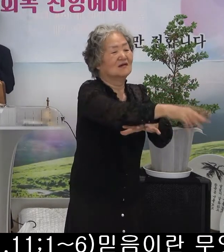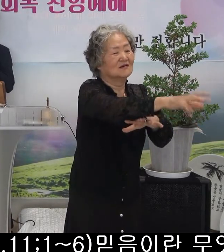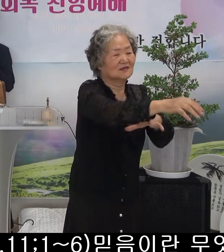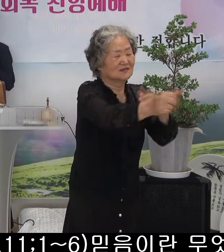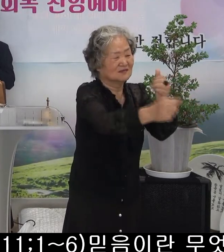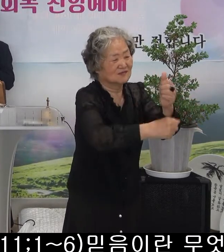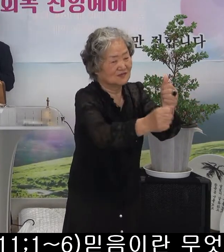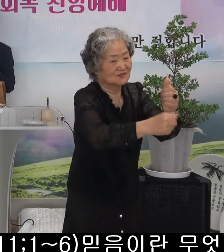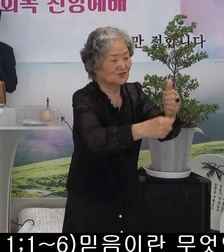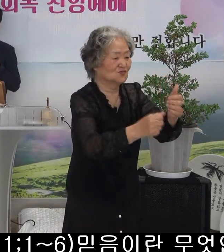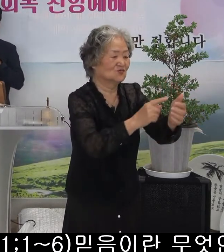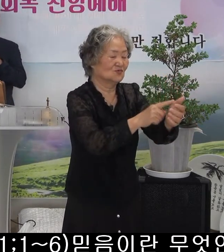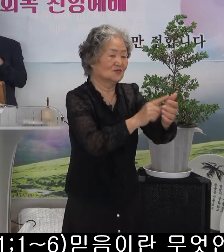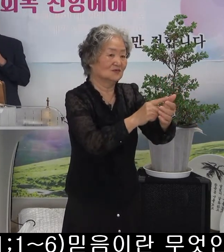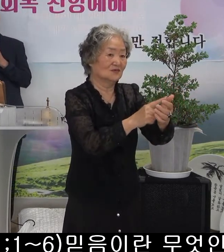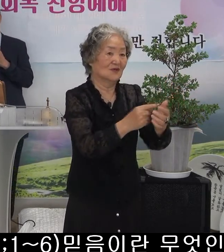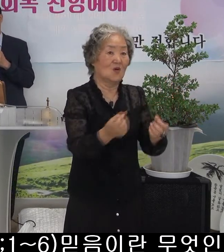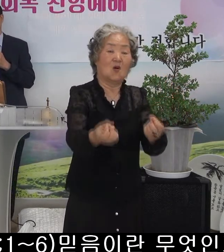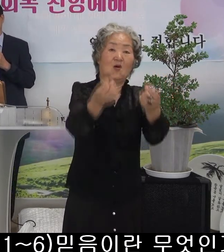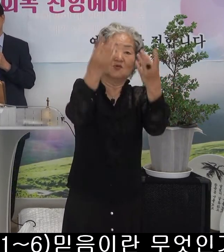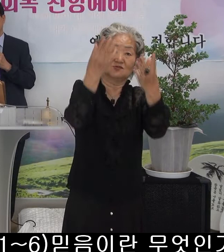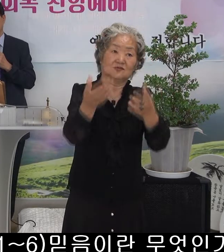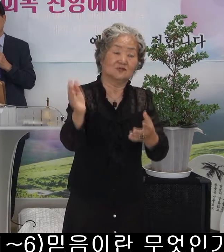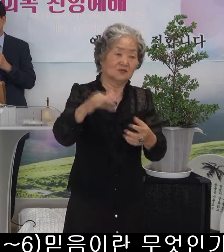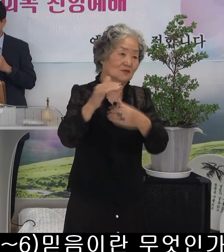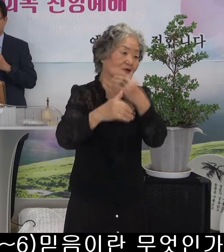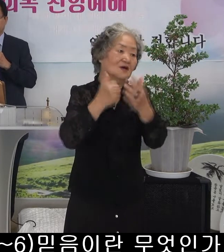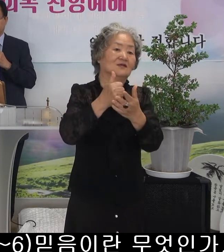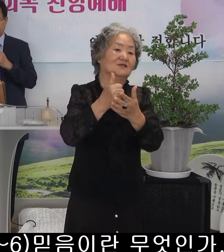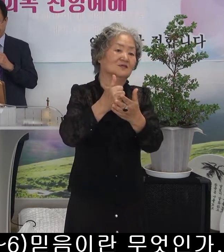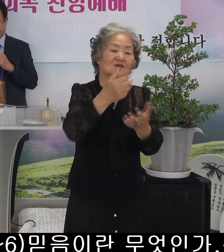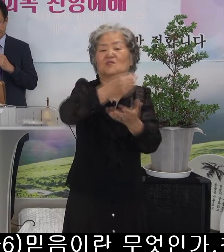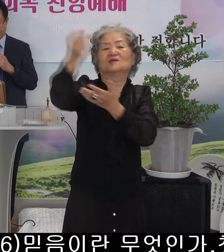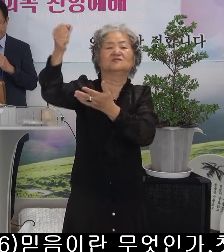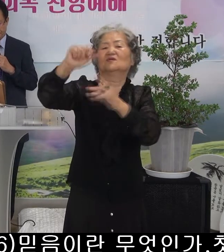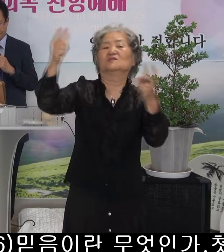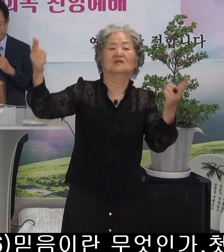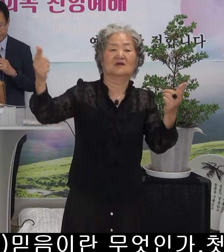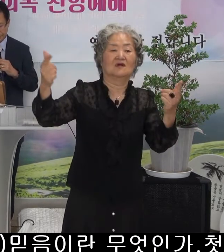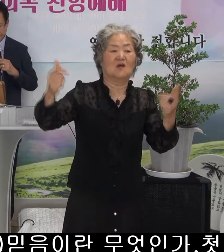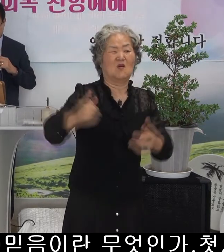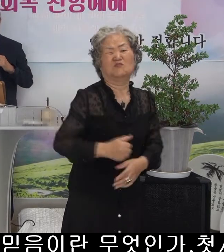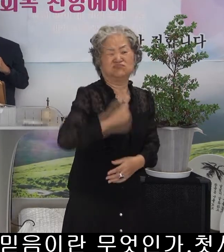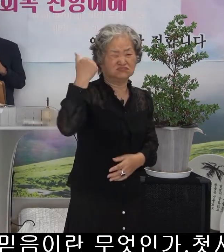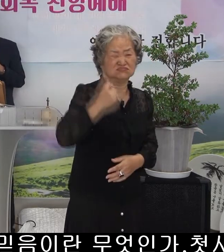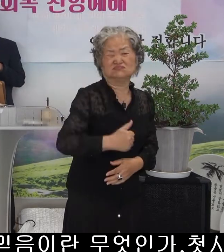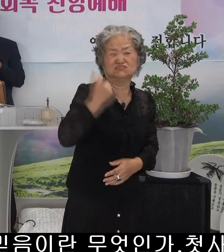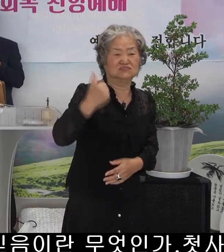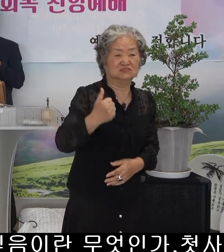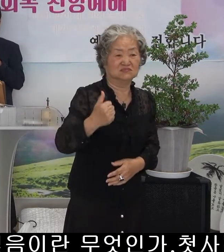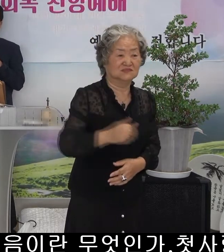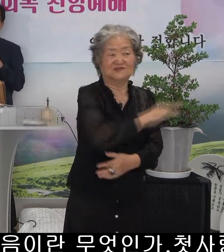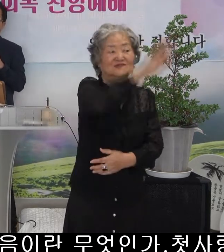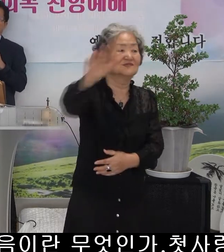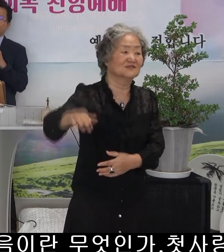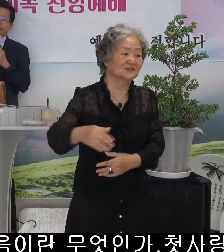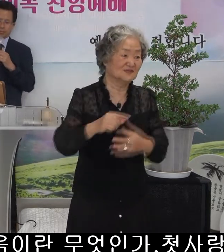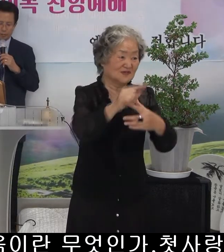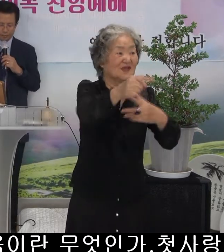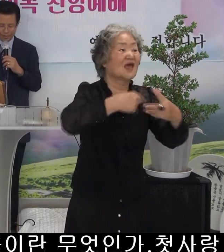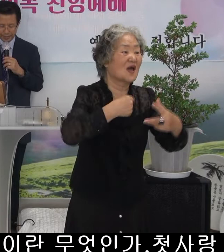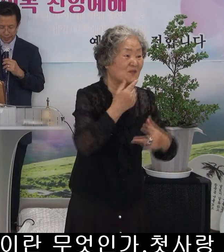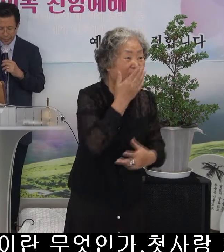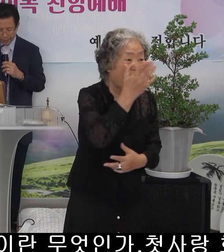받지 않으시는 것에 대한 이 가인의 화가 나는 모습을 우리는 알게 되는 것이죠. 그래서 성경은 이렇게 창세기 4장